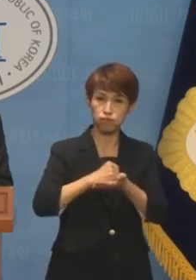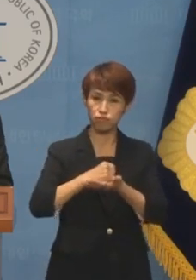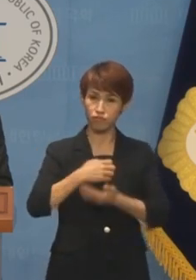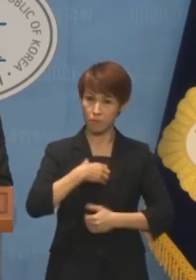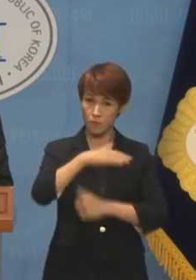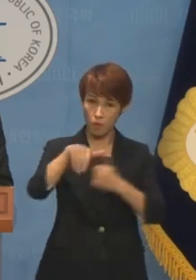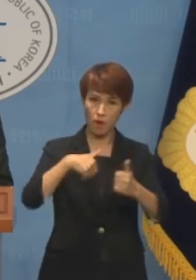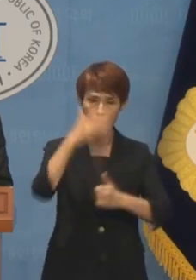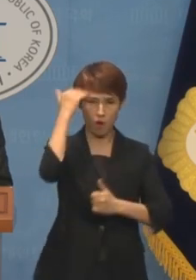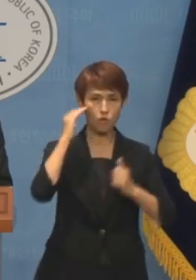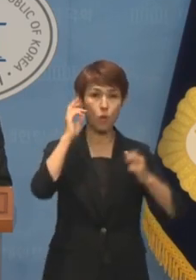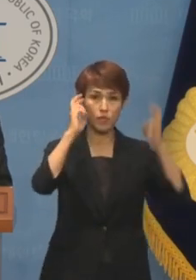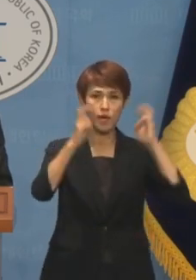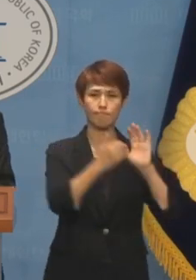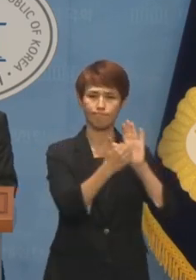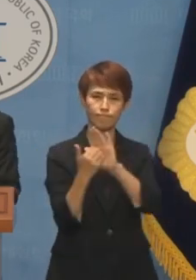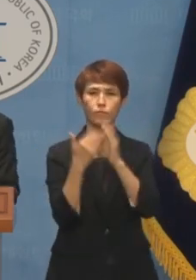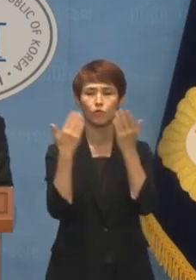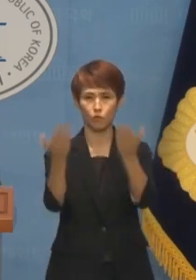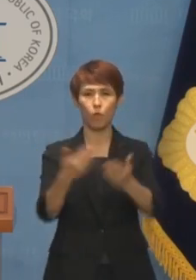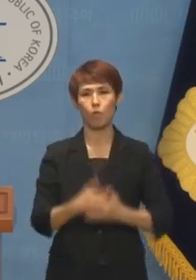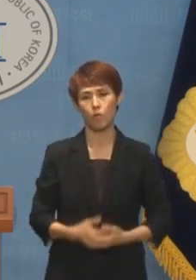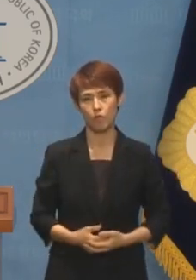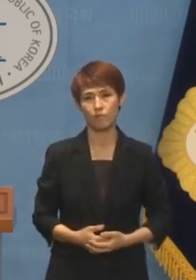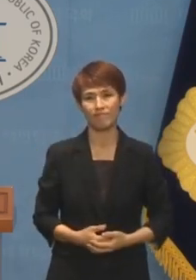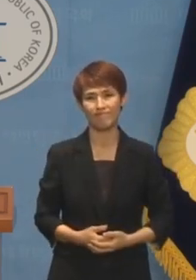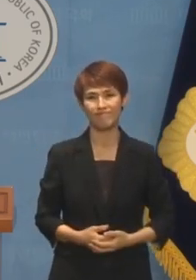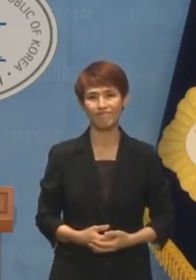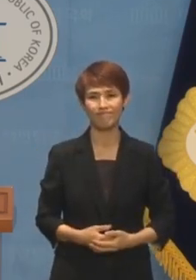기업을 지키겠습니다. 이상입니다.